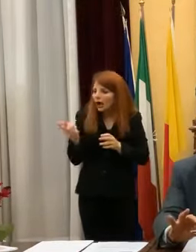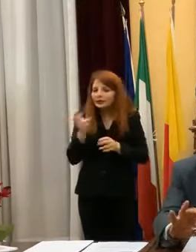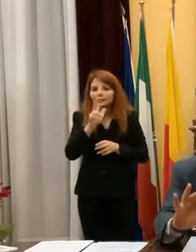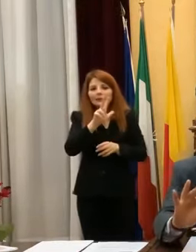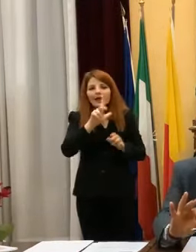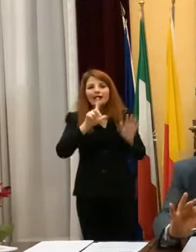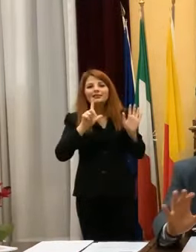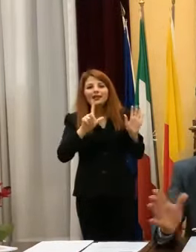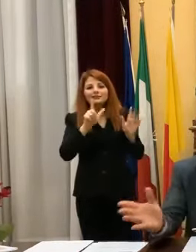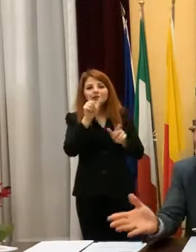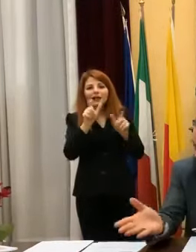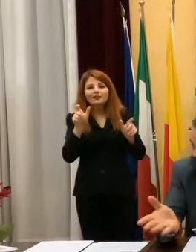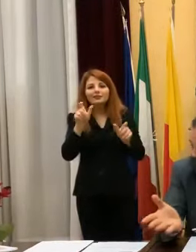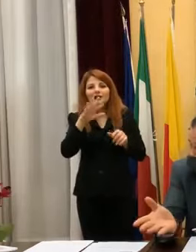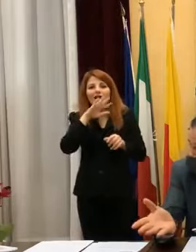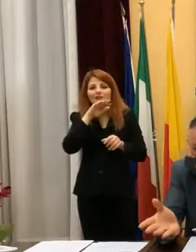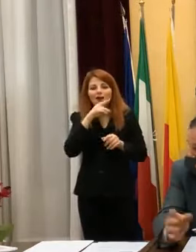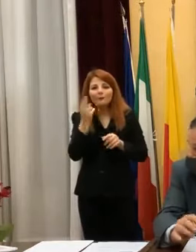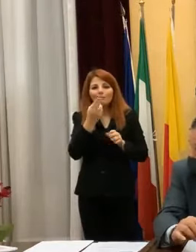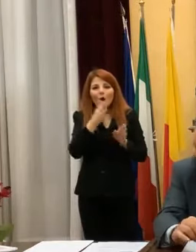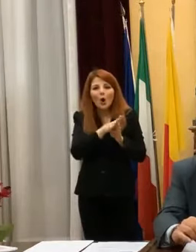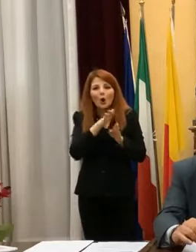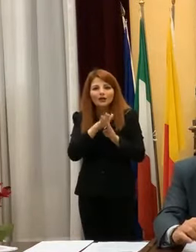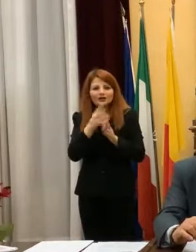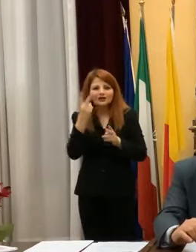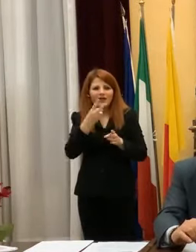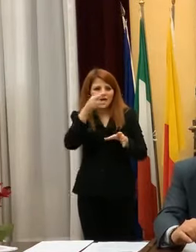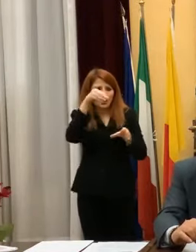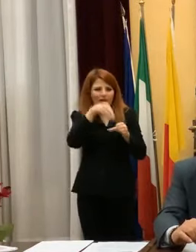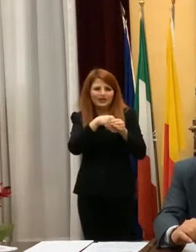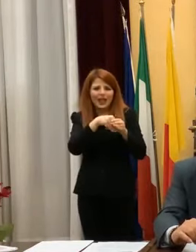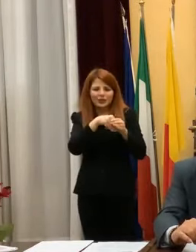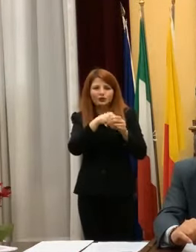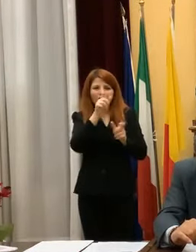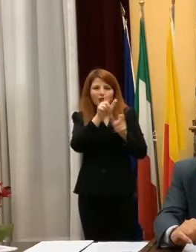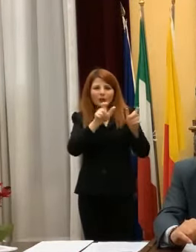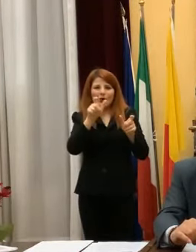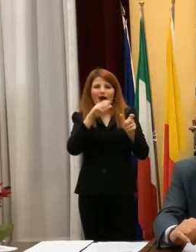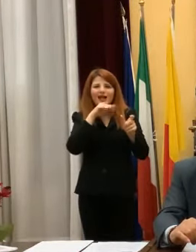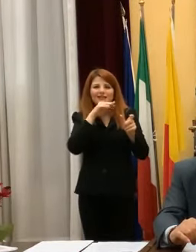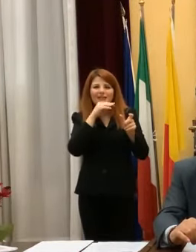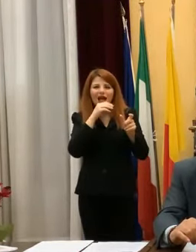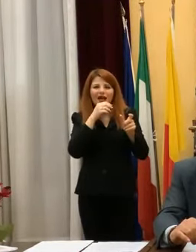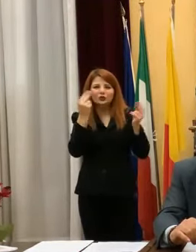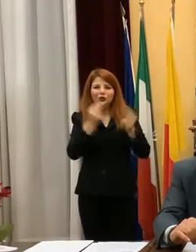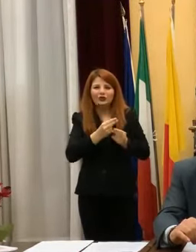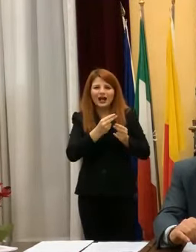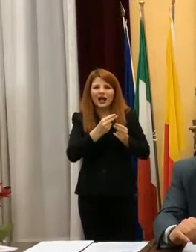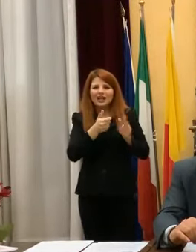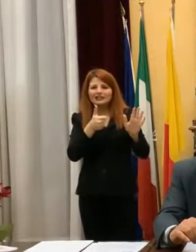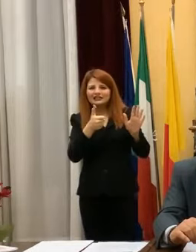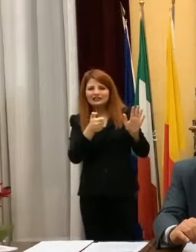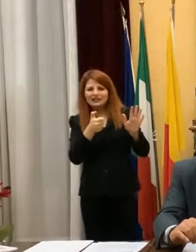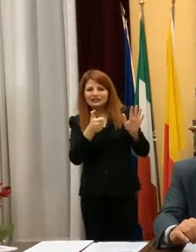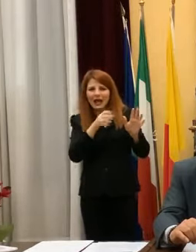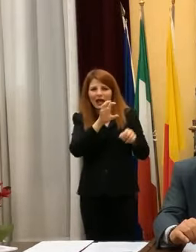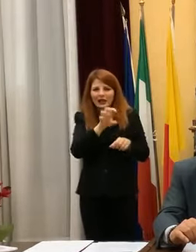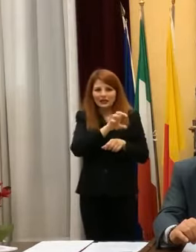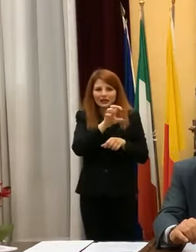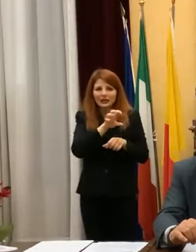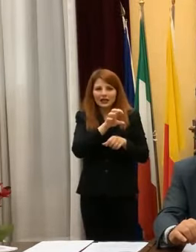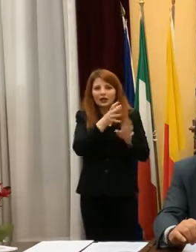37, 37 anziani, credo su 60 circa che erano lì curati alla casa di